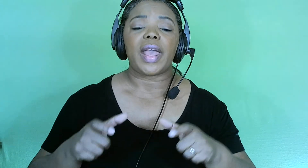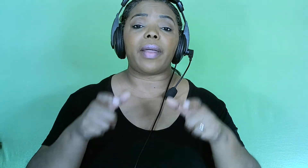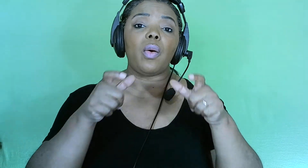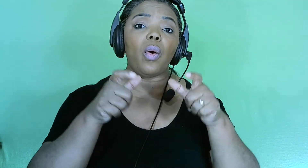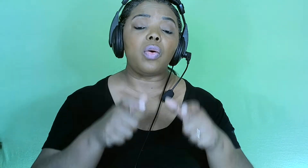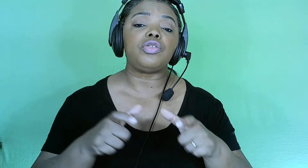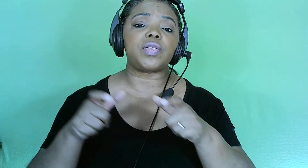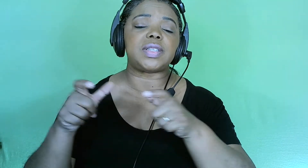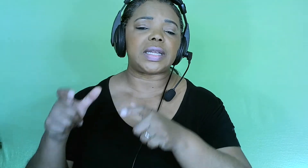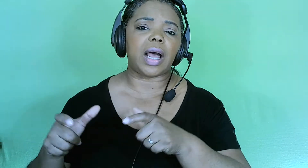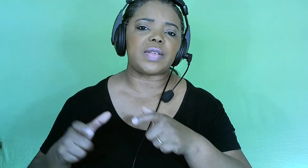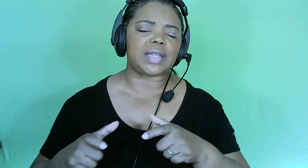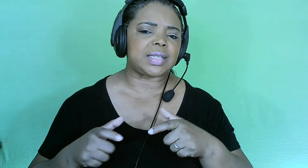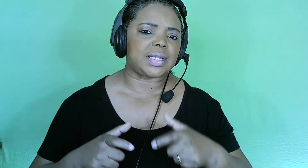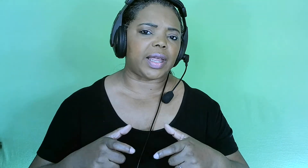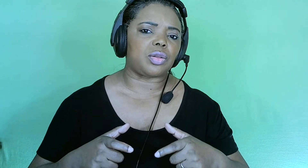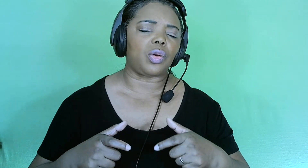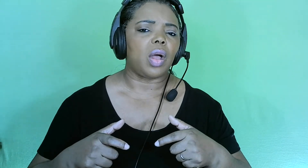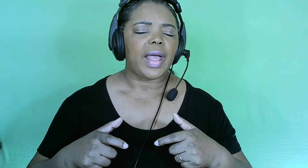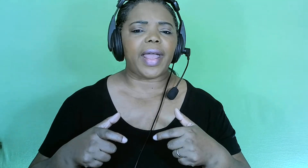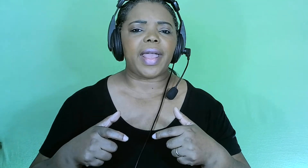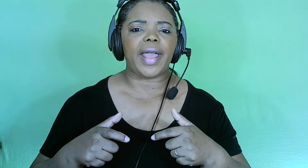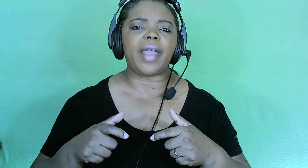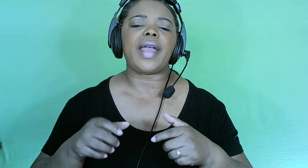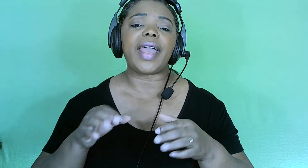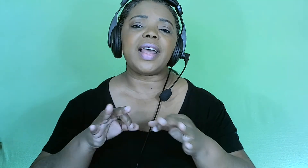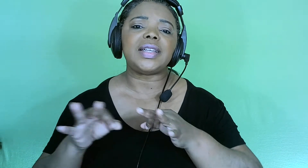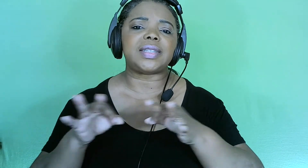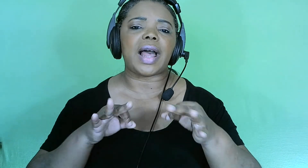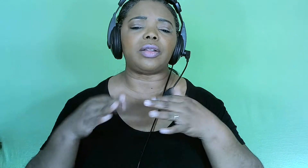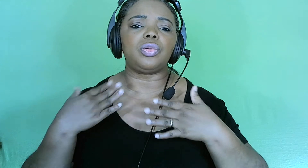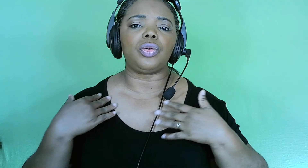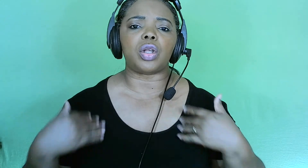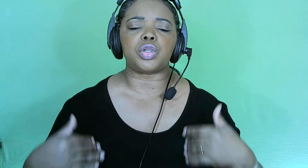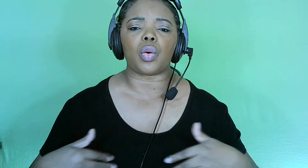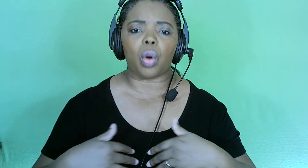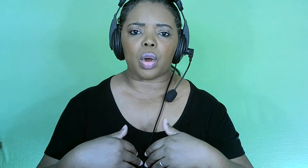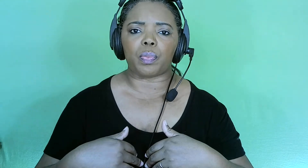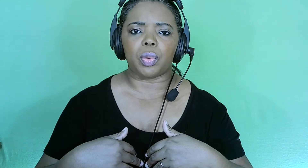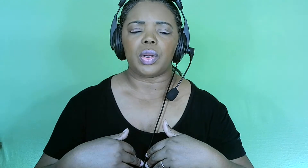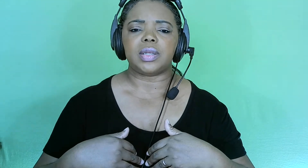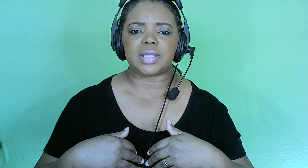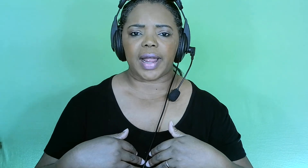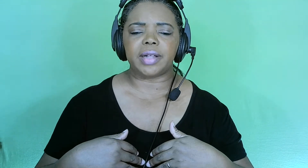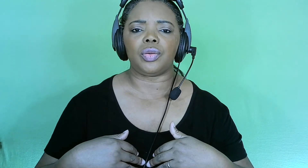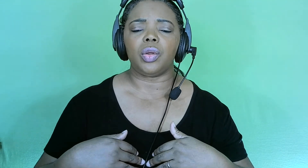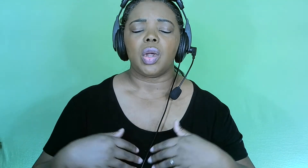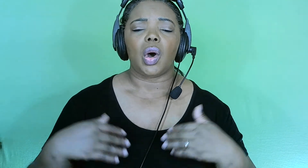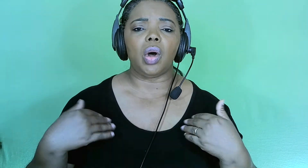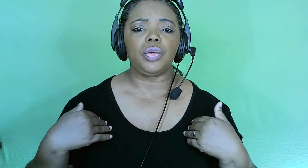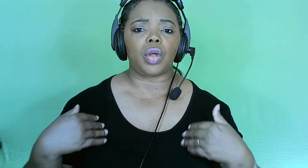é onde o sinal está sendo realizado no nosso corpo, certo? Ou no